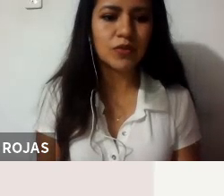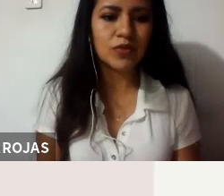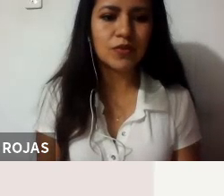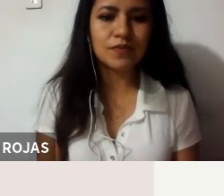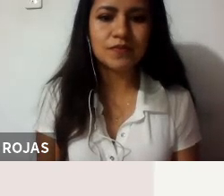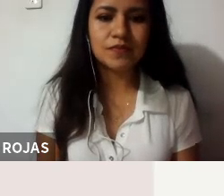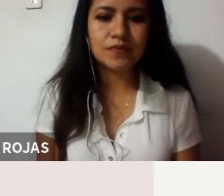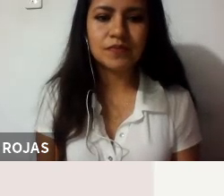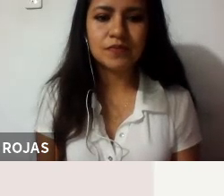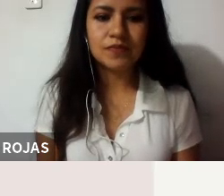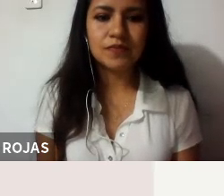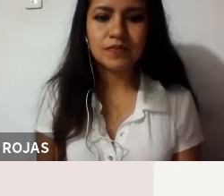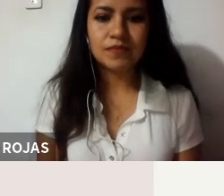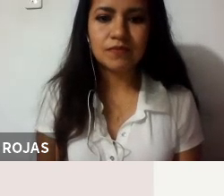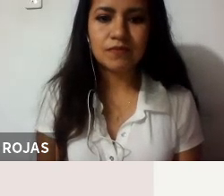Con mucho gusto.